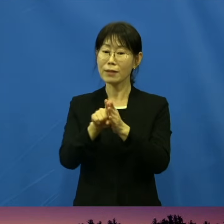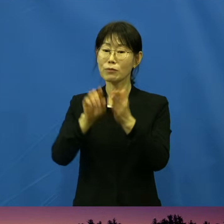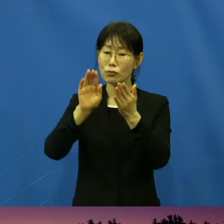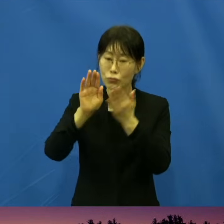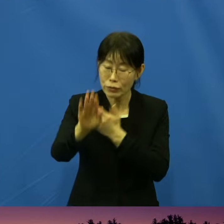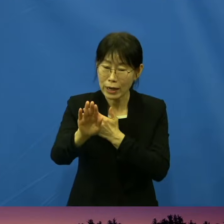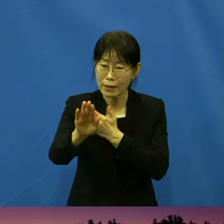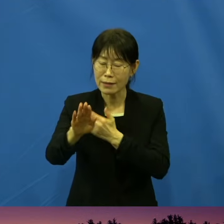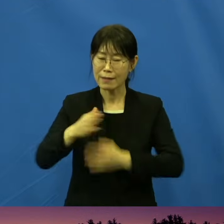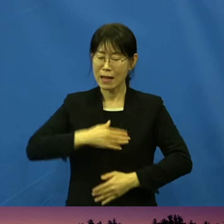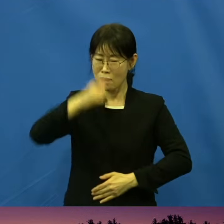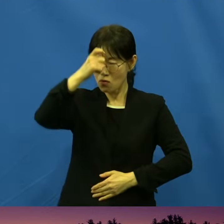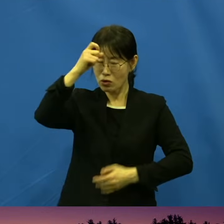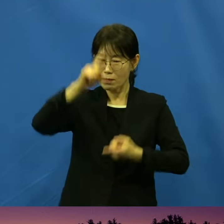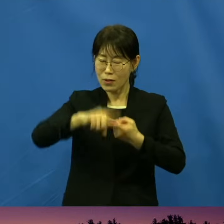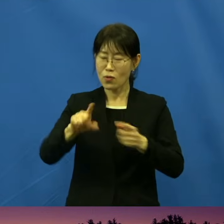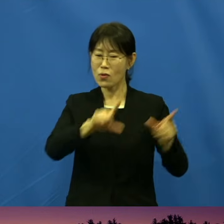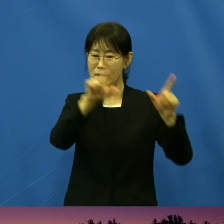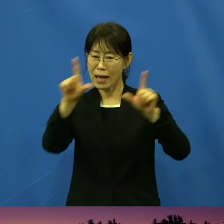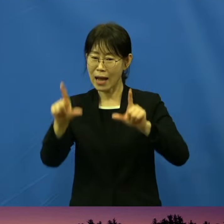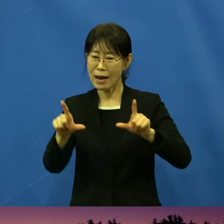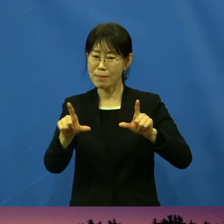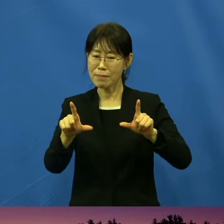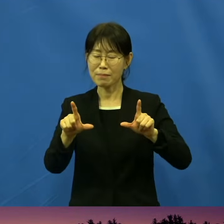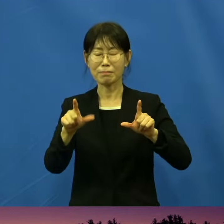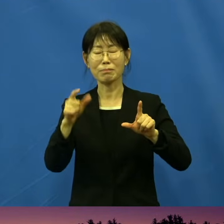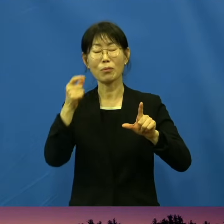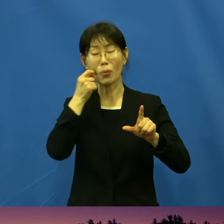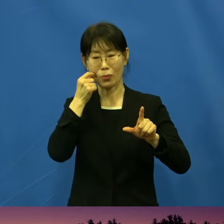사람이라면 더 이상 그렇게 살 수가 없어요.